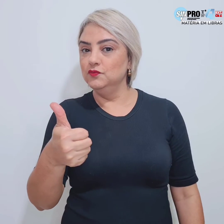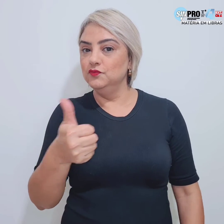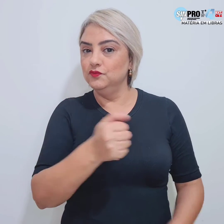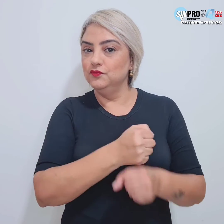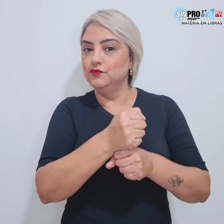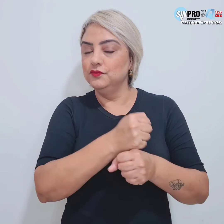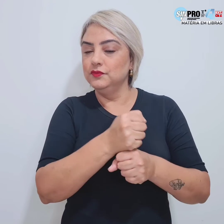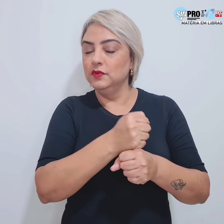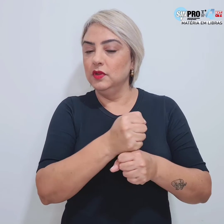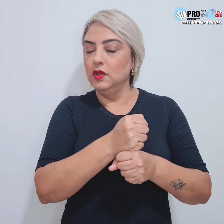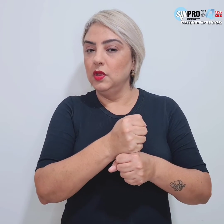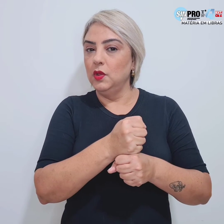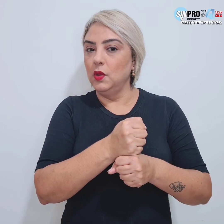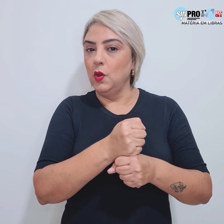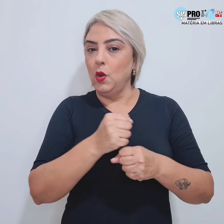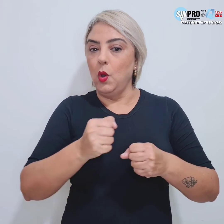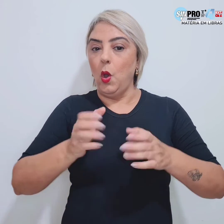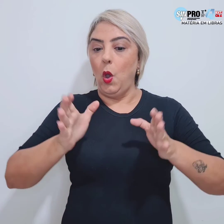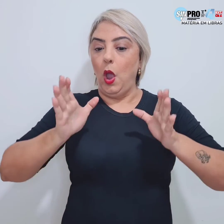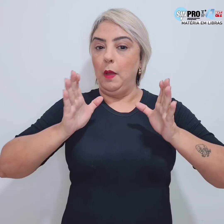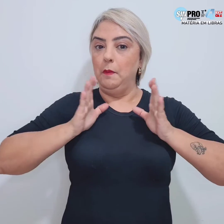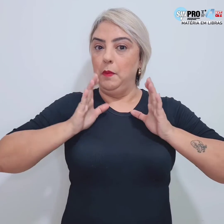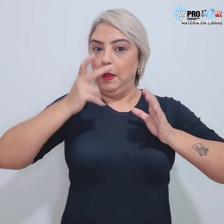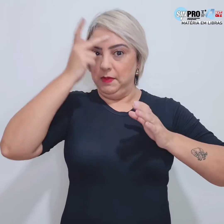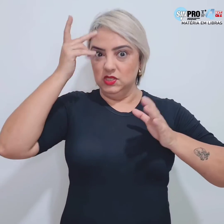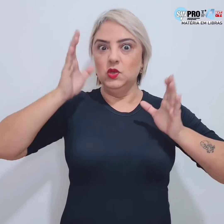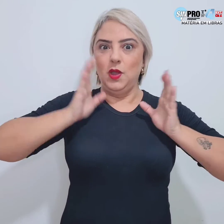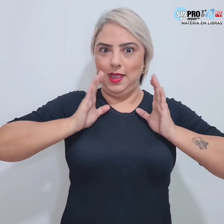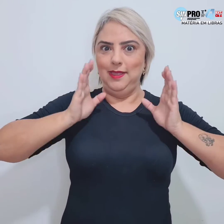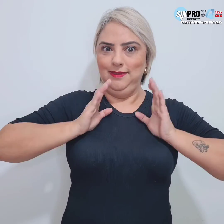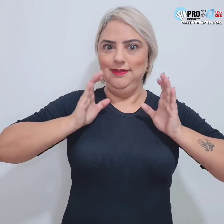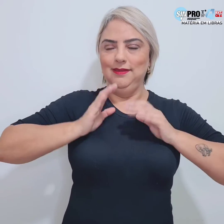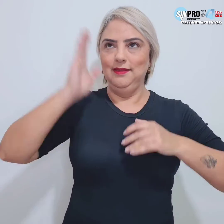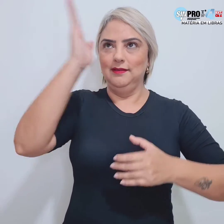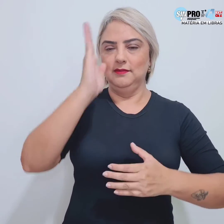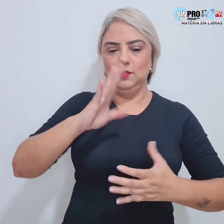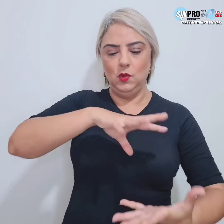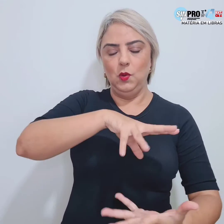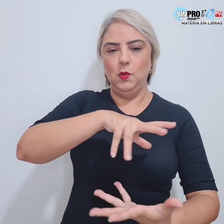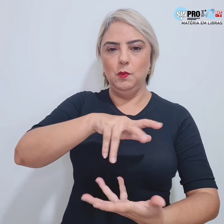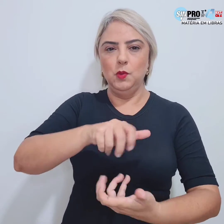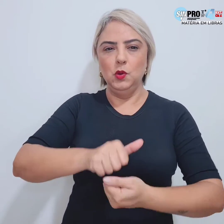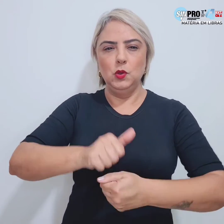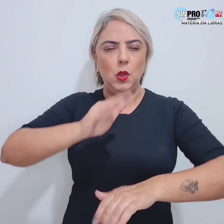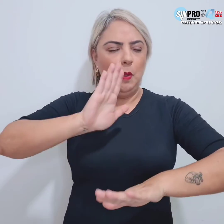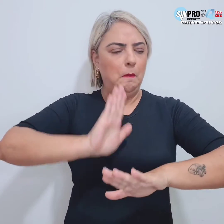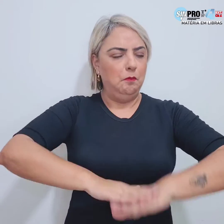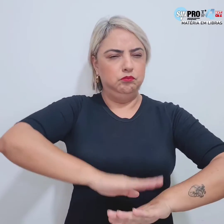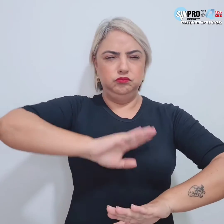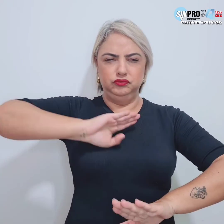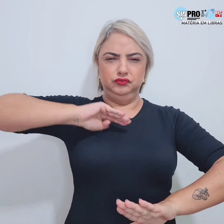o segmento rico da população do Brasil e do mundo ficou muito mais rico.